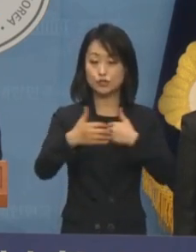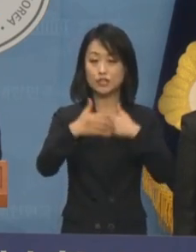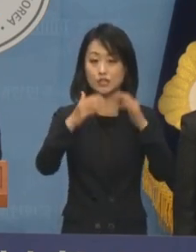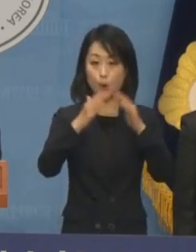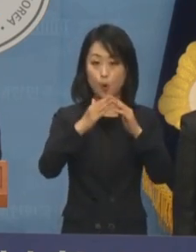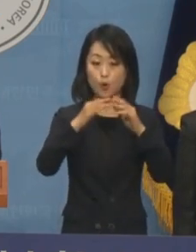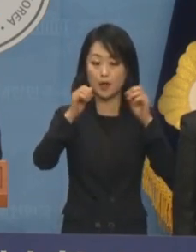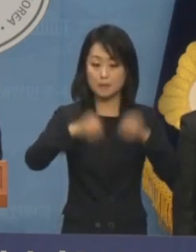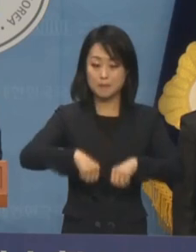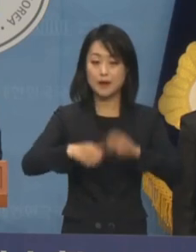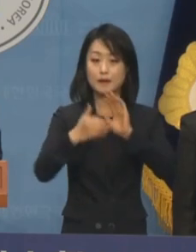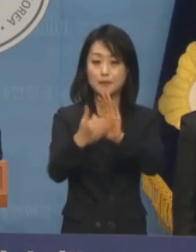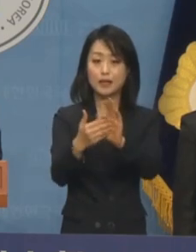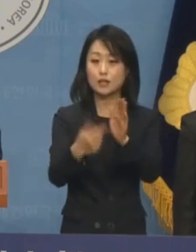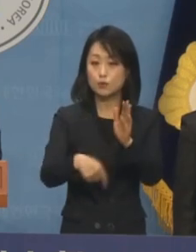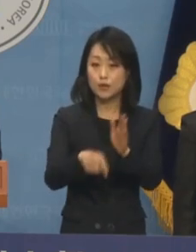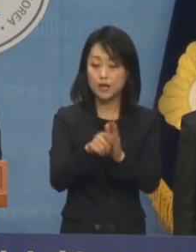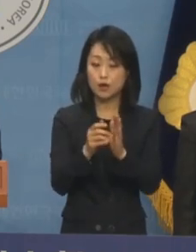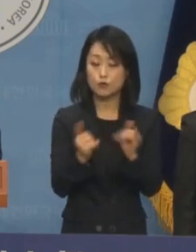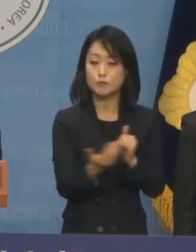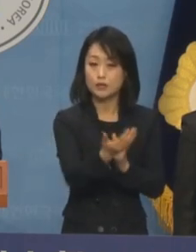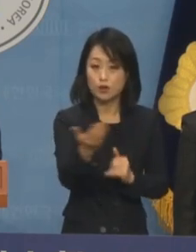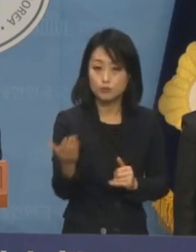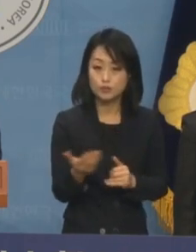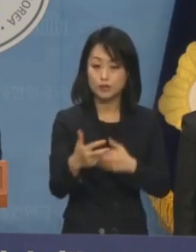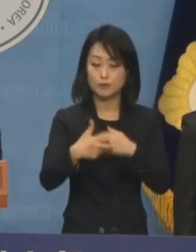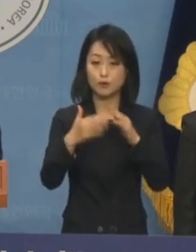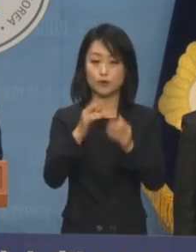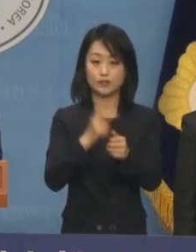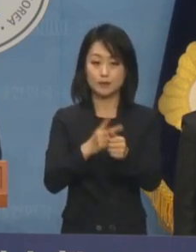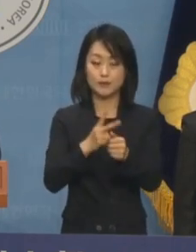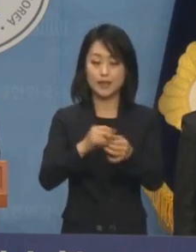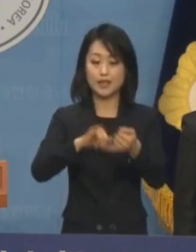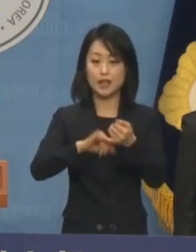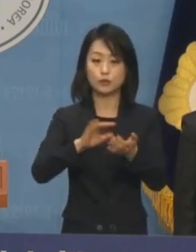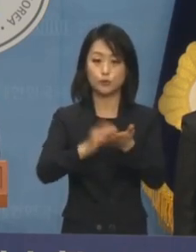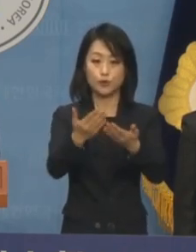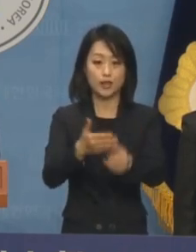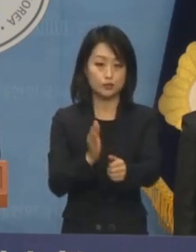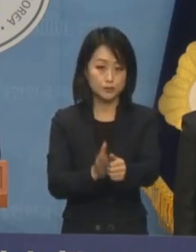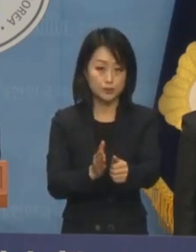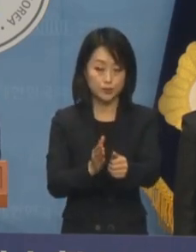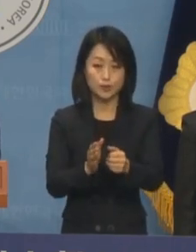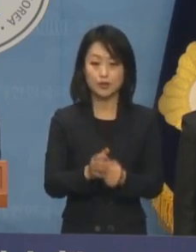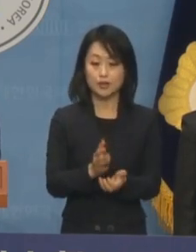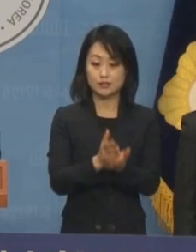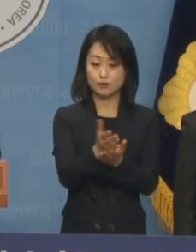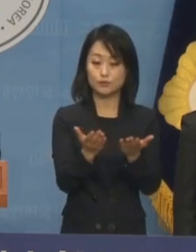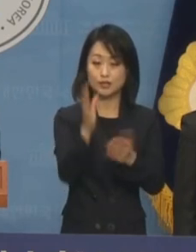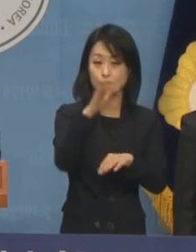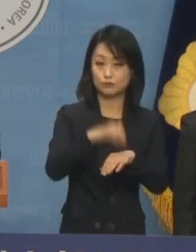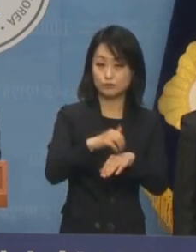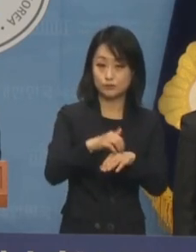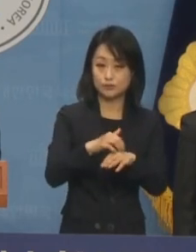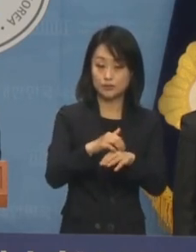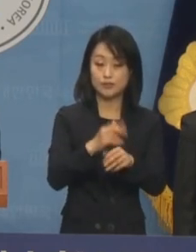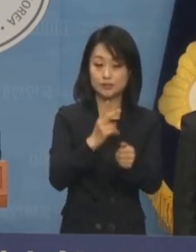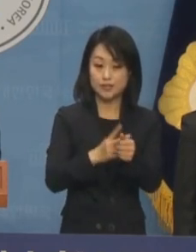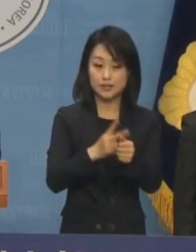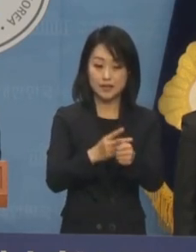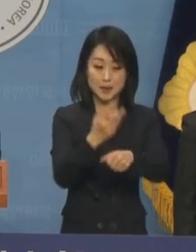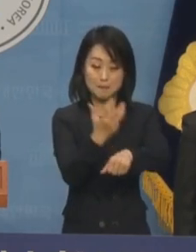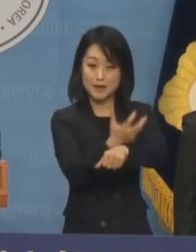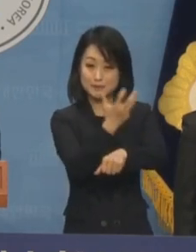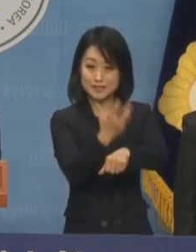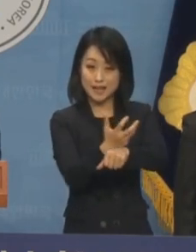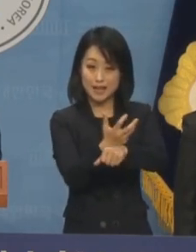것을 국민과 의료인들에게 약속하십시오. 전공의 근무 시간을 주 80시간 이내에서